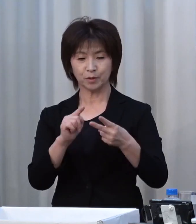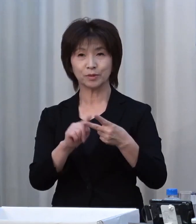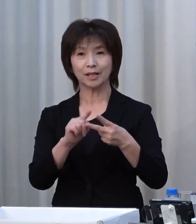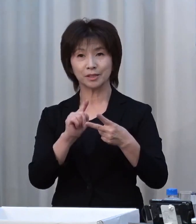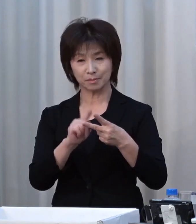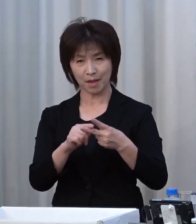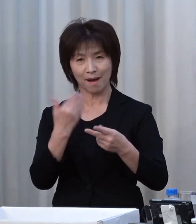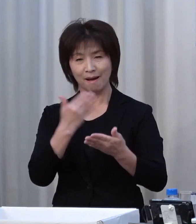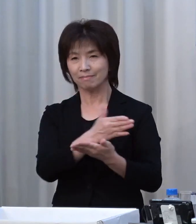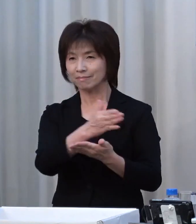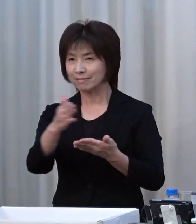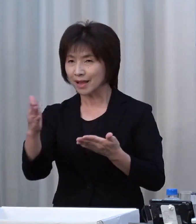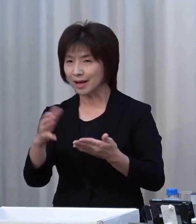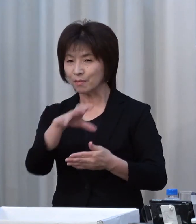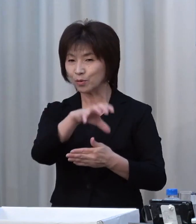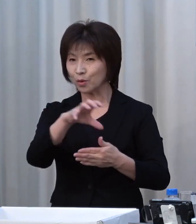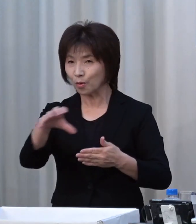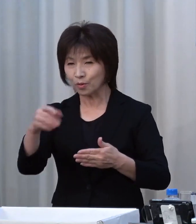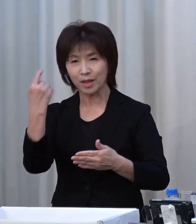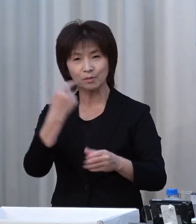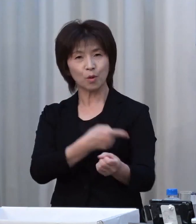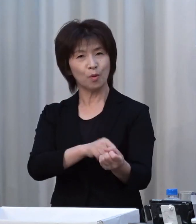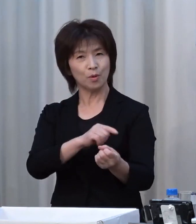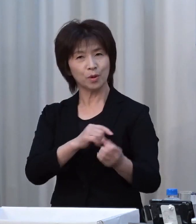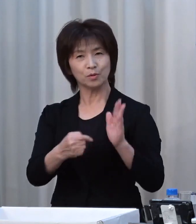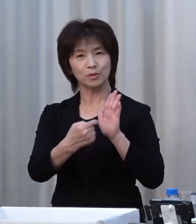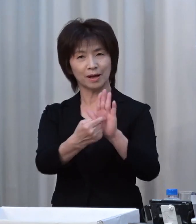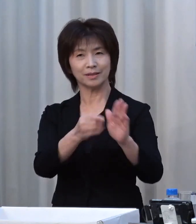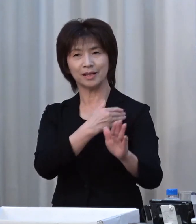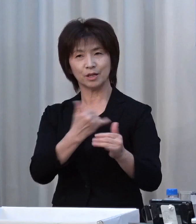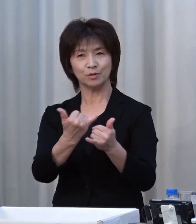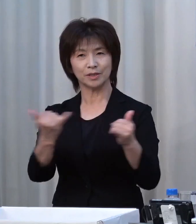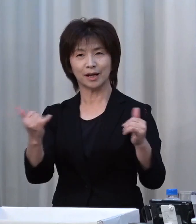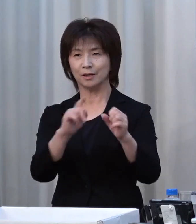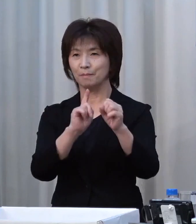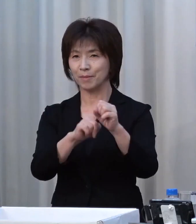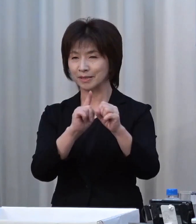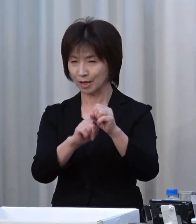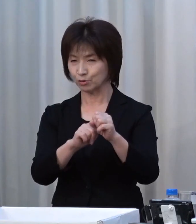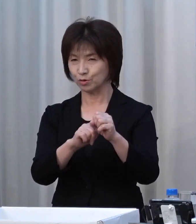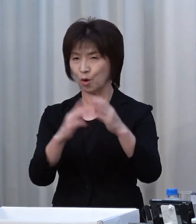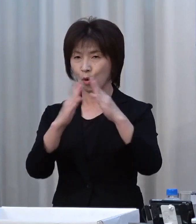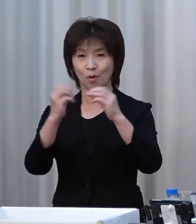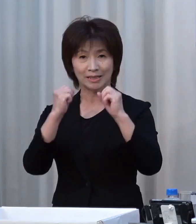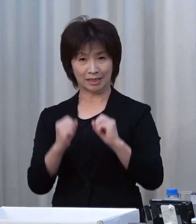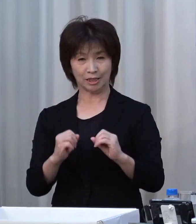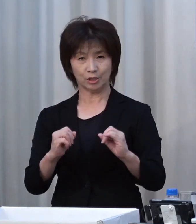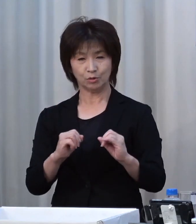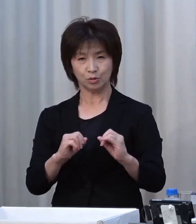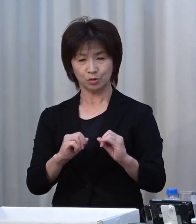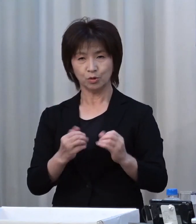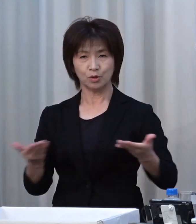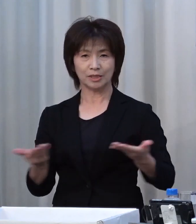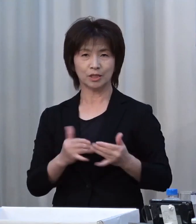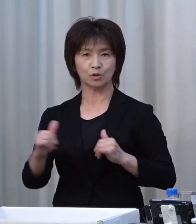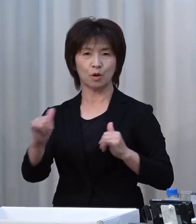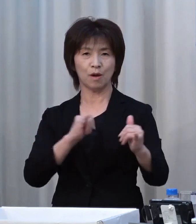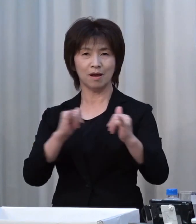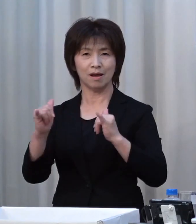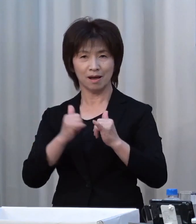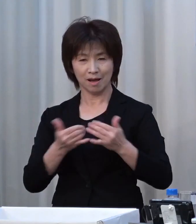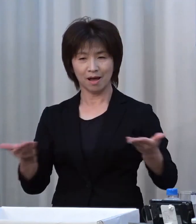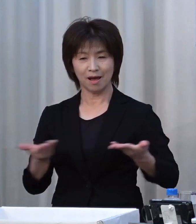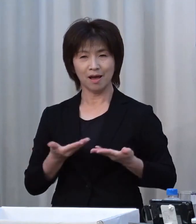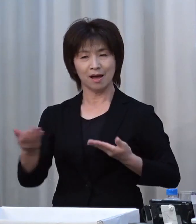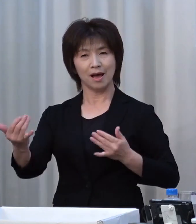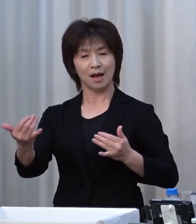は誰もがどこでも能力が発揮できる社会を目指し、テレワークによる在宅勤務など多様な働